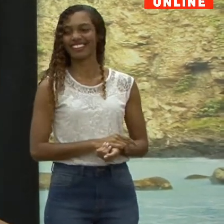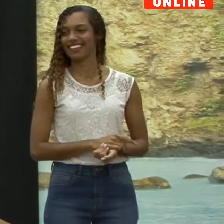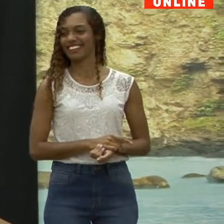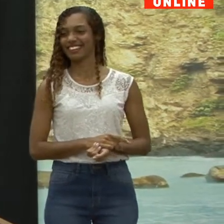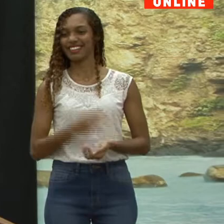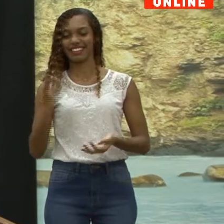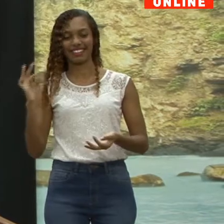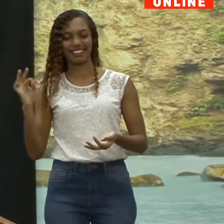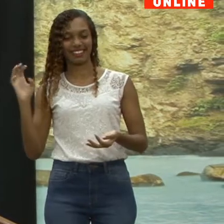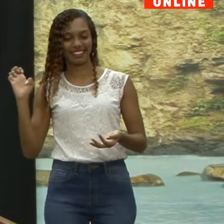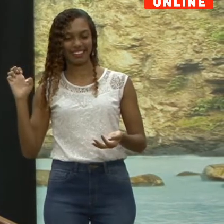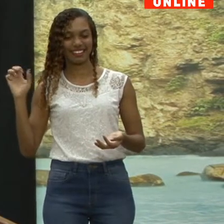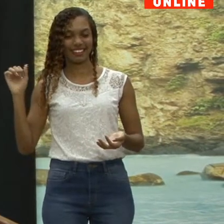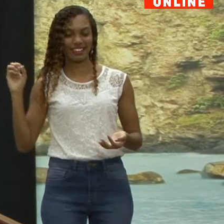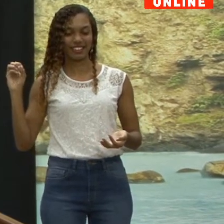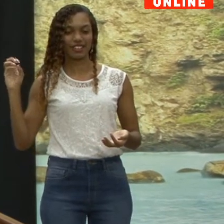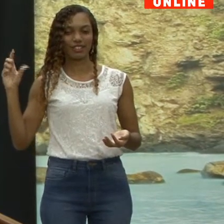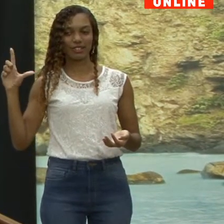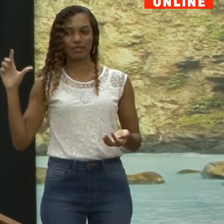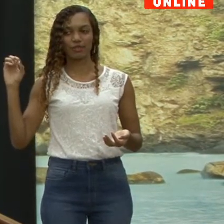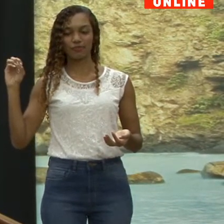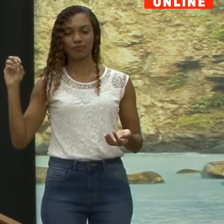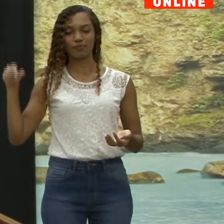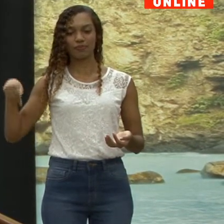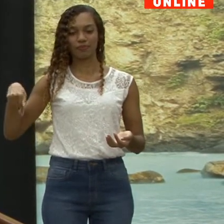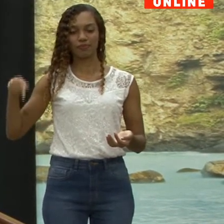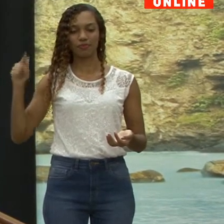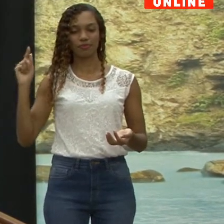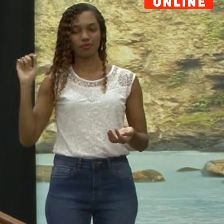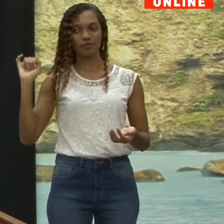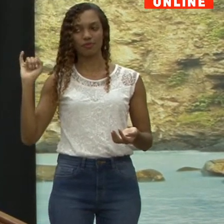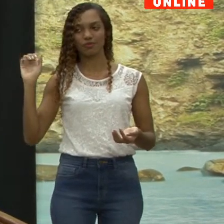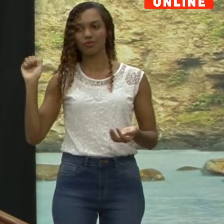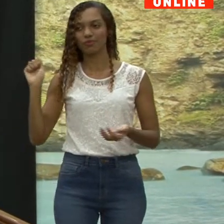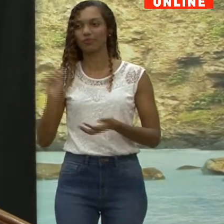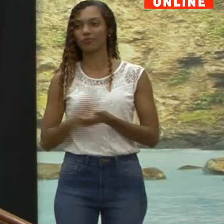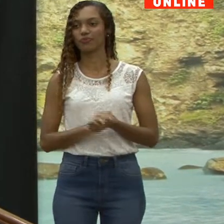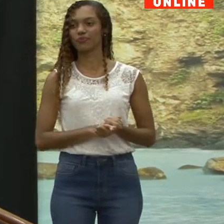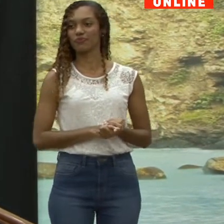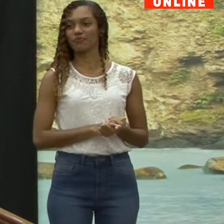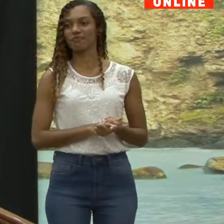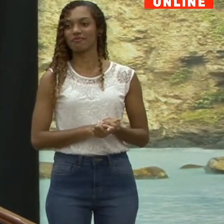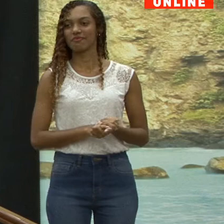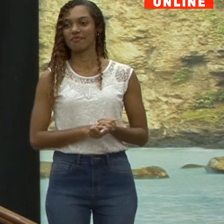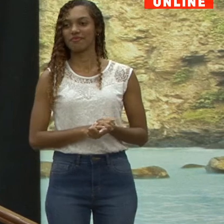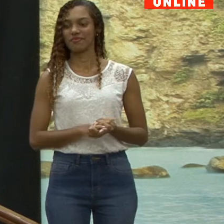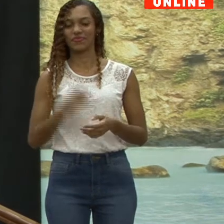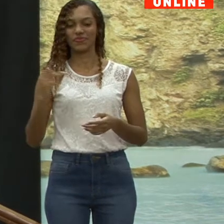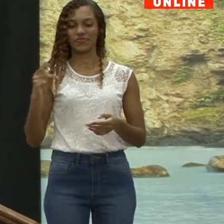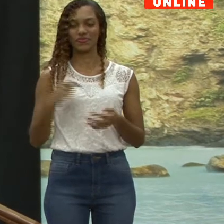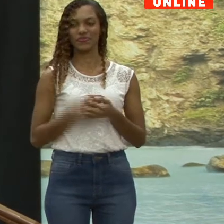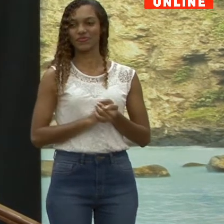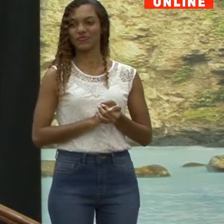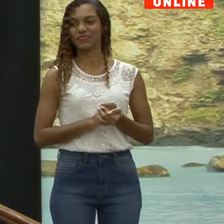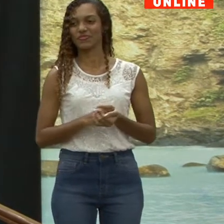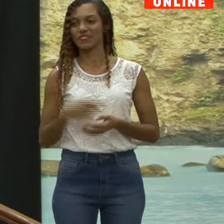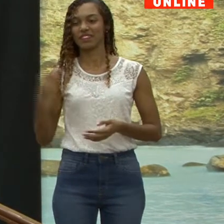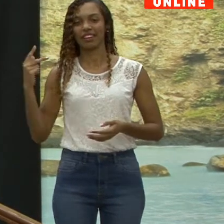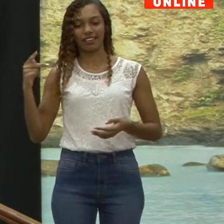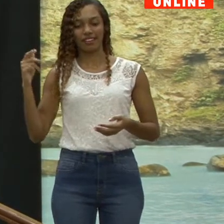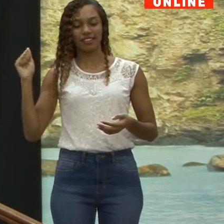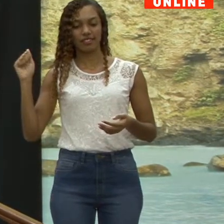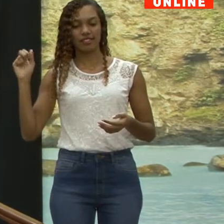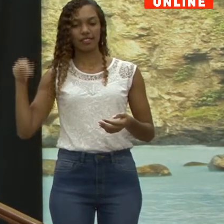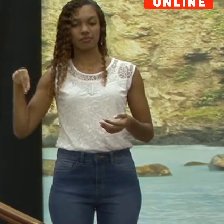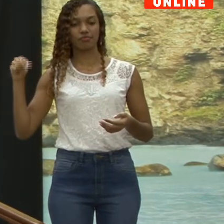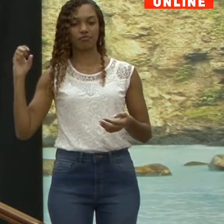eu estou muito feliz porque nessa pandemia nós estamos dando uma largada para ser uma igreja